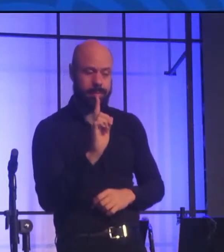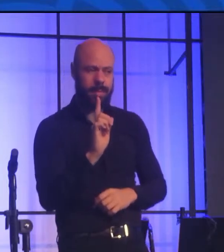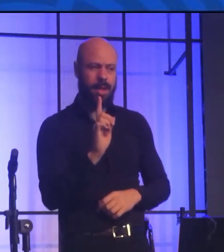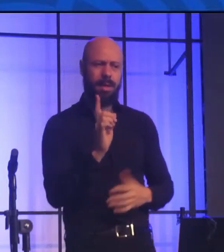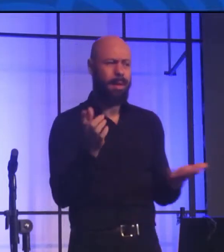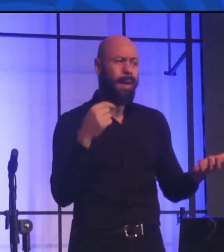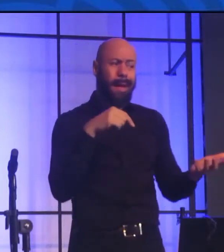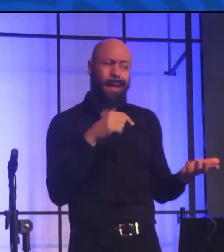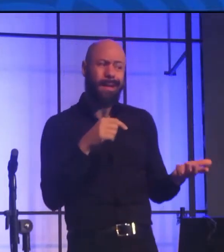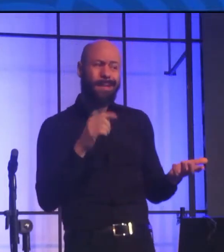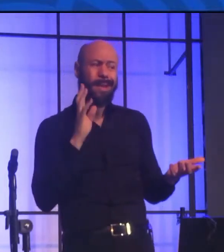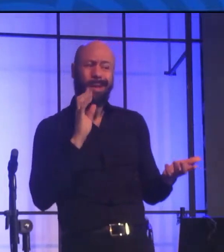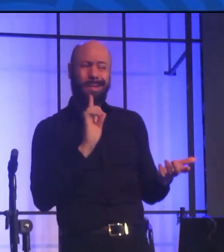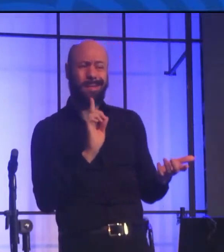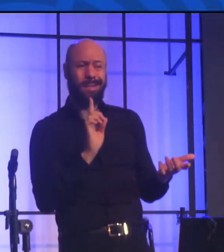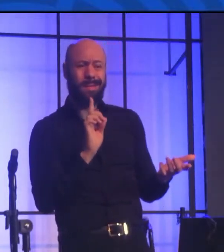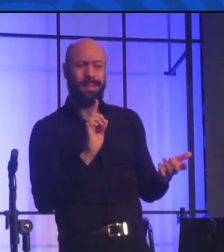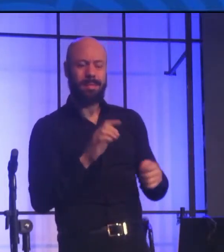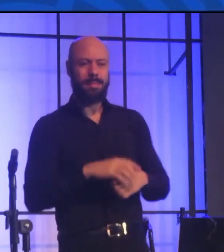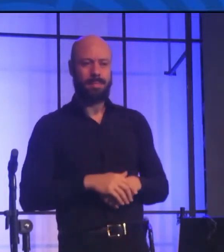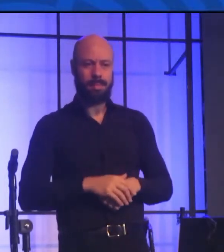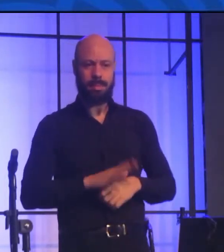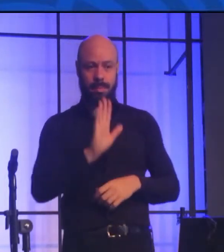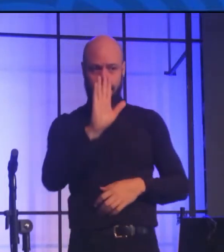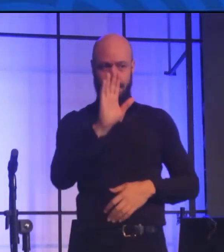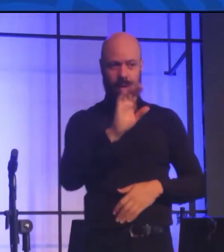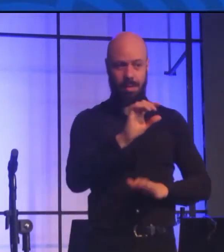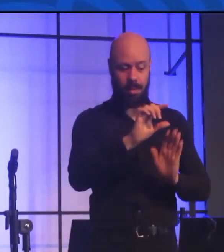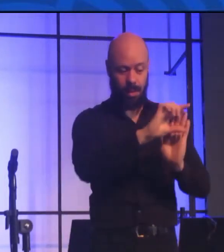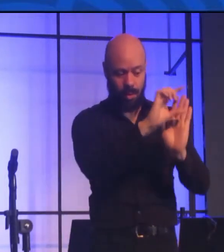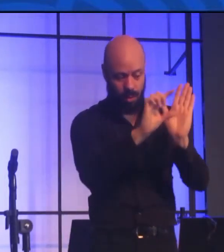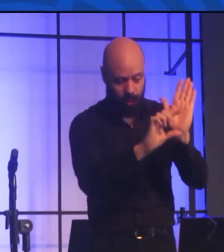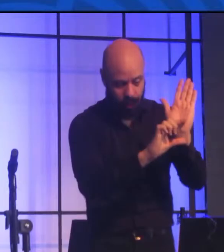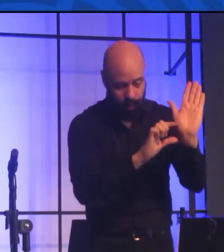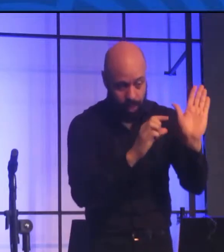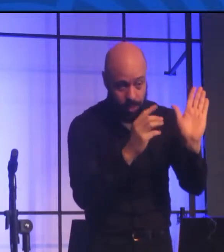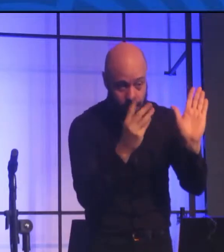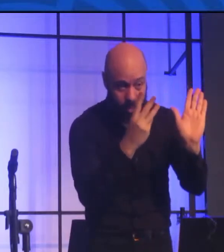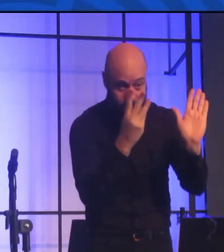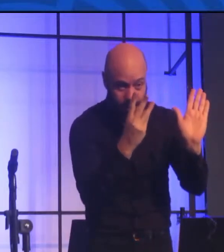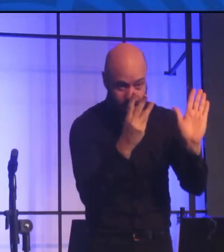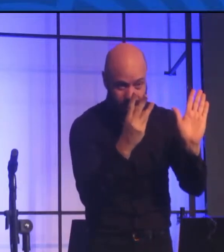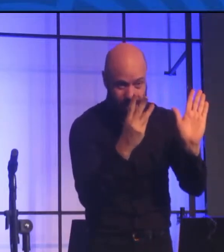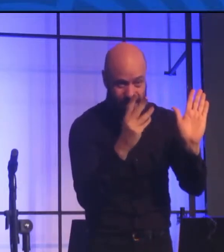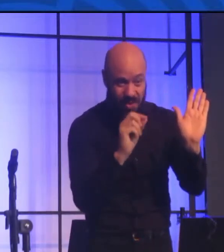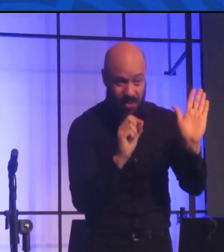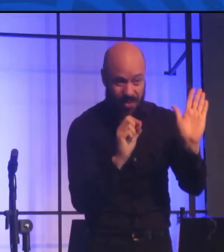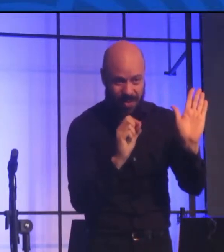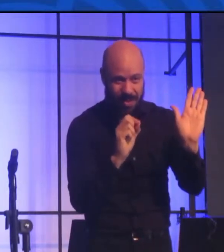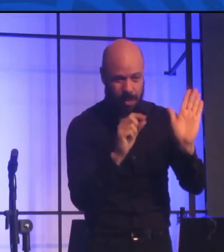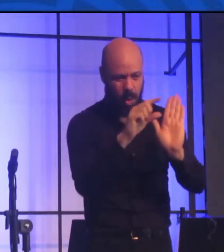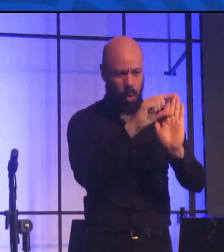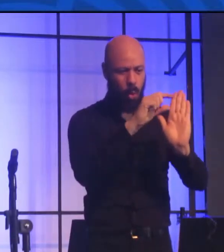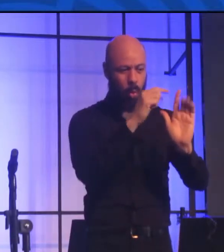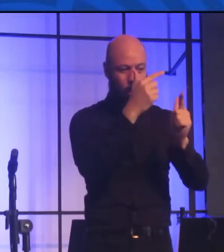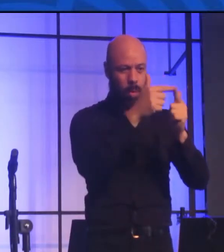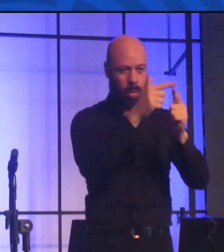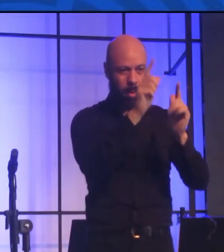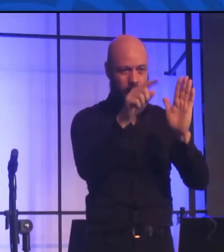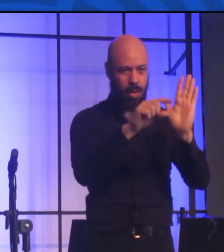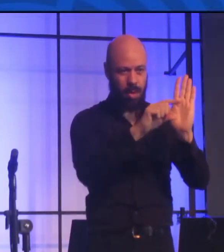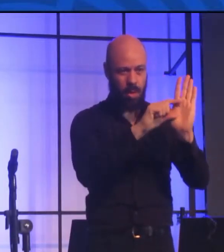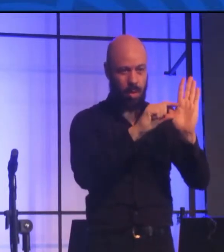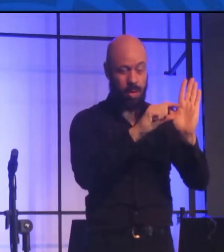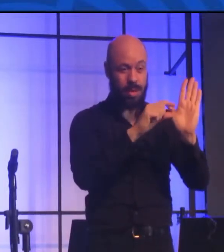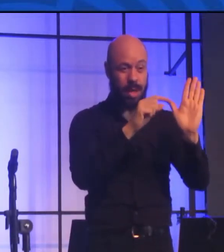nós. Mas o verso 3 ainda é mais significativo ainda, porque a gente não sabe o nome